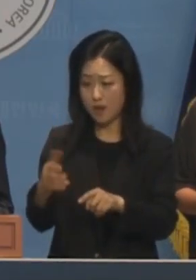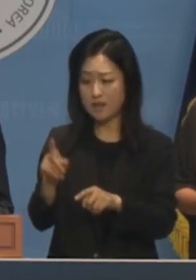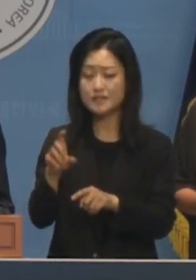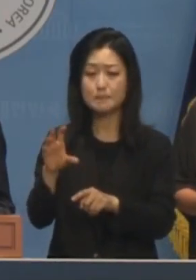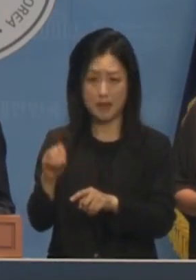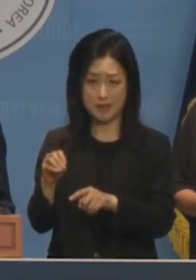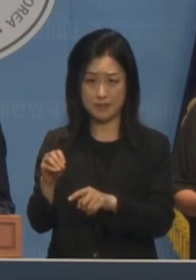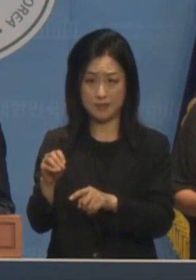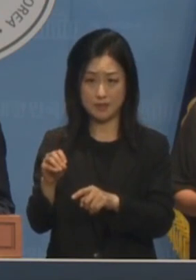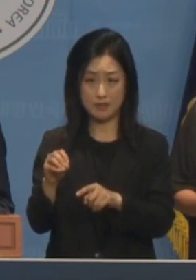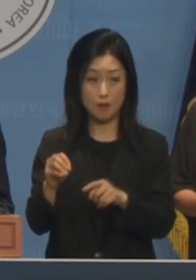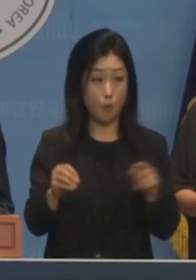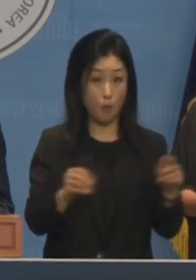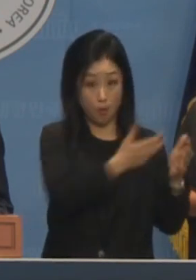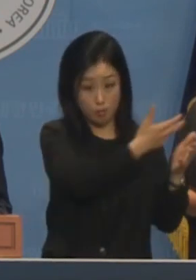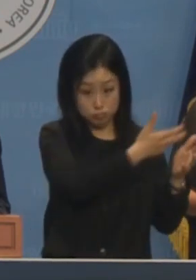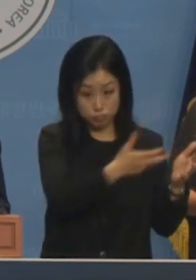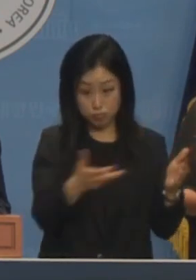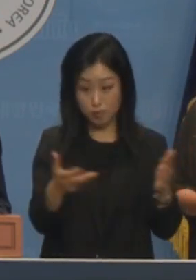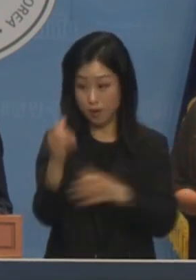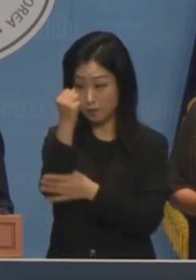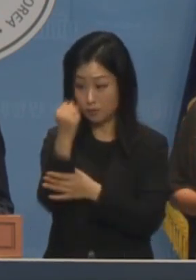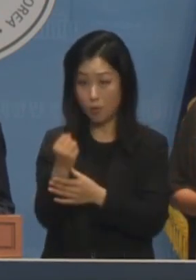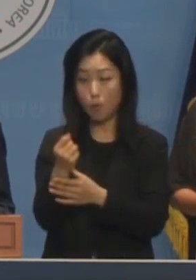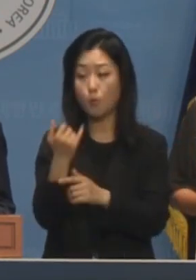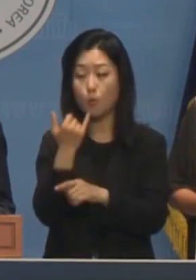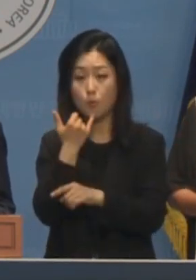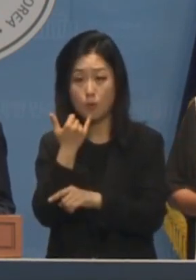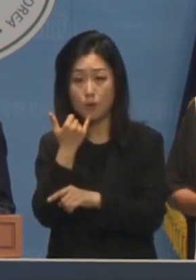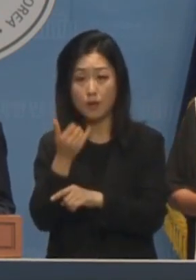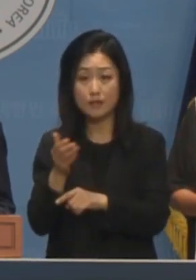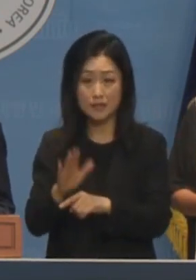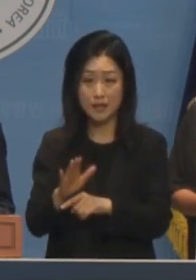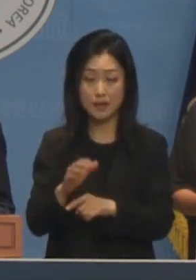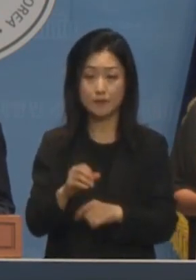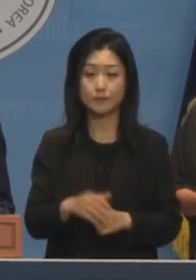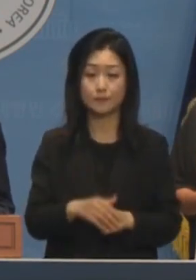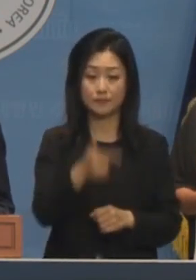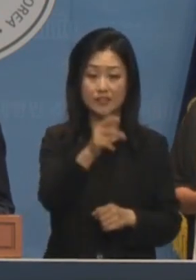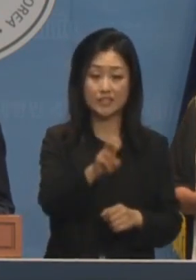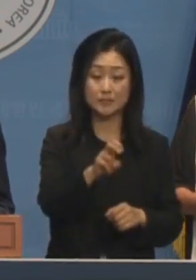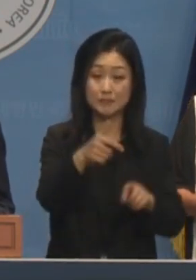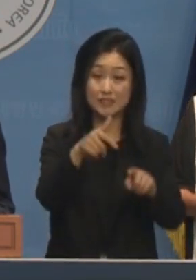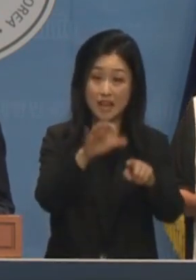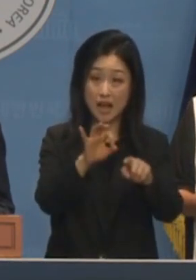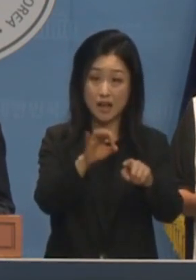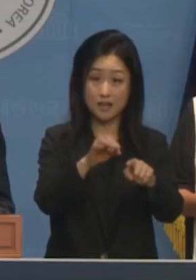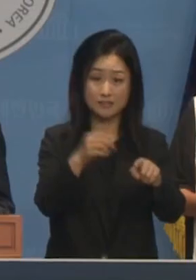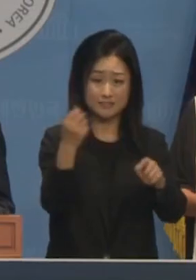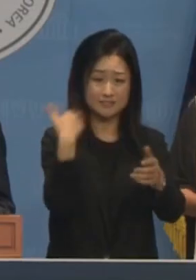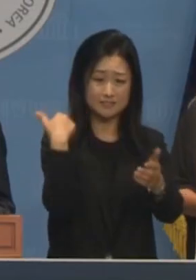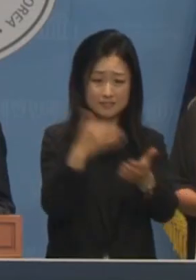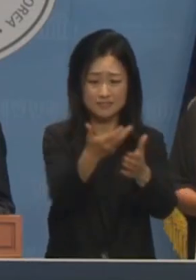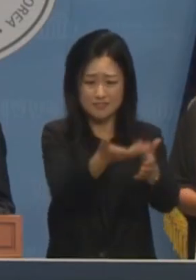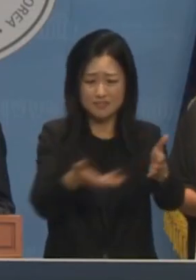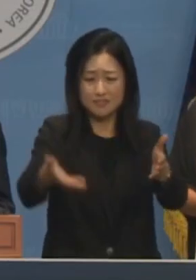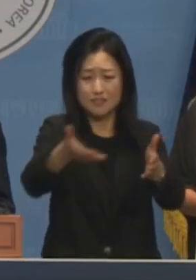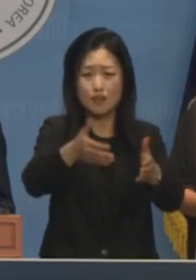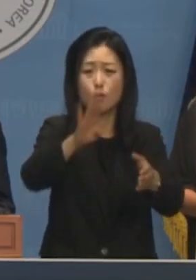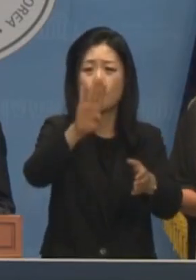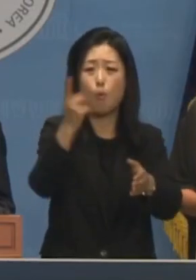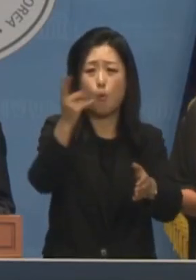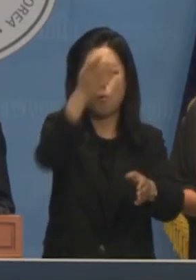셀로 개선된다. 그러나 하구뚝에 막힌 금강이 유속을 잃는 순간 다시 녹조는 창궐하고